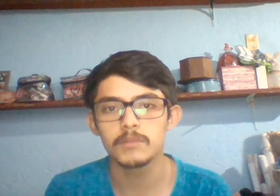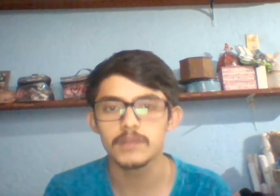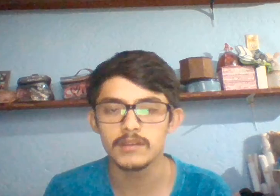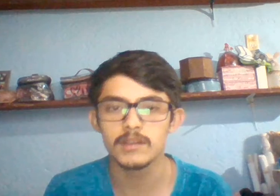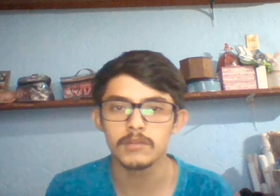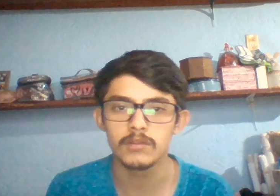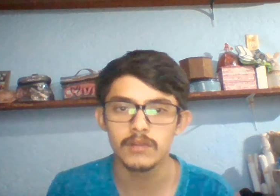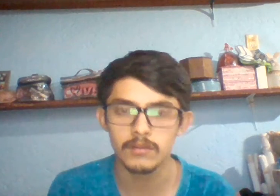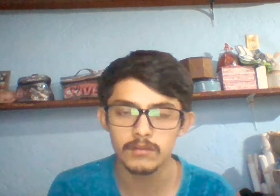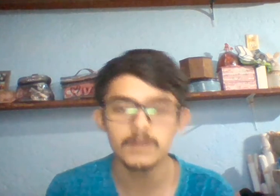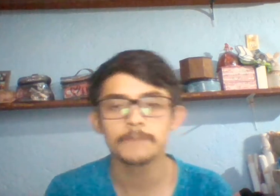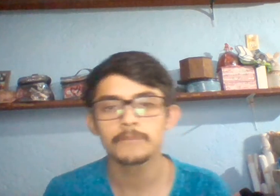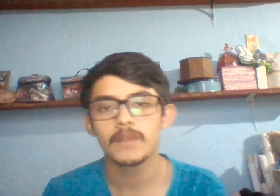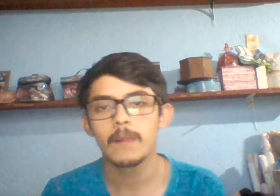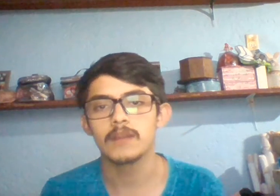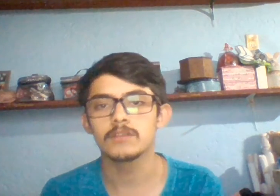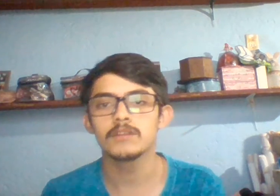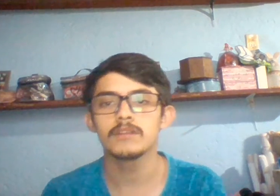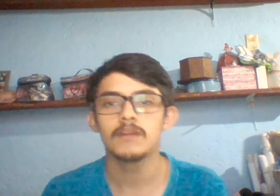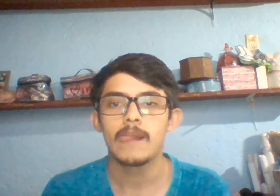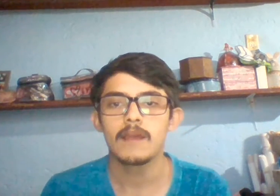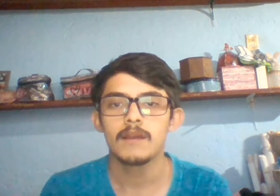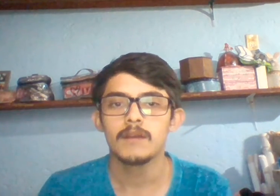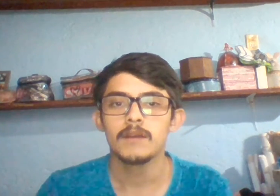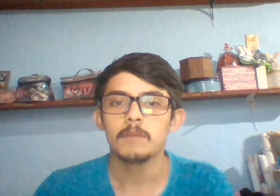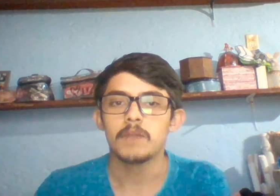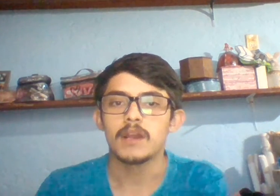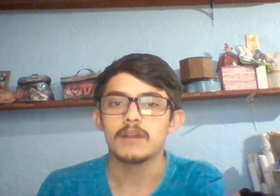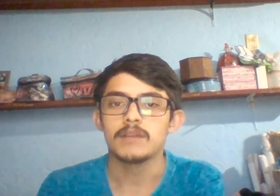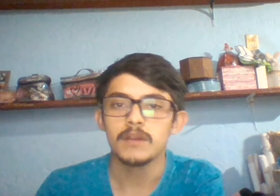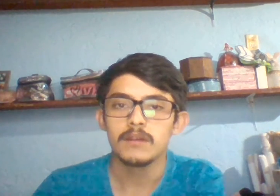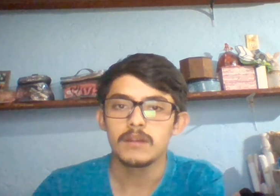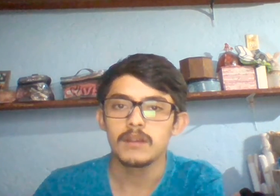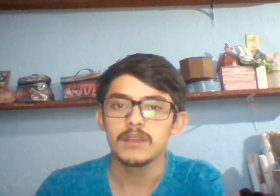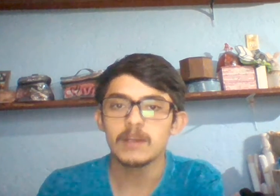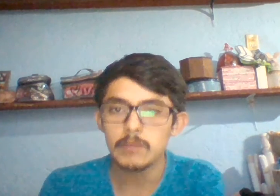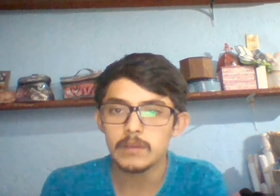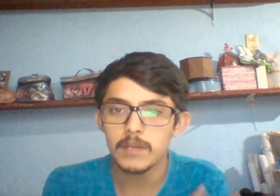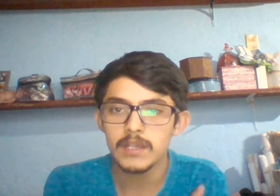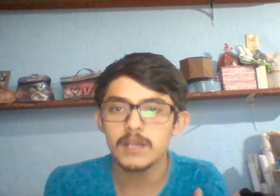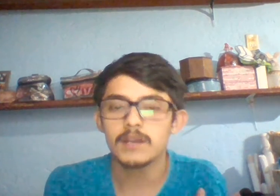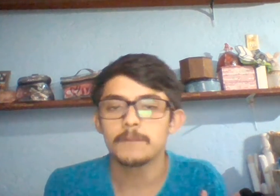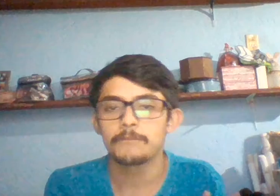potencia del motor reductor. Entonces, para saber qué tan rápido va a girar